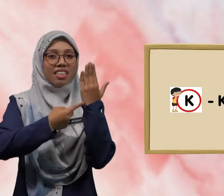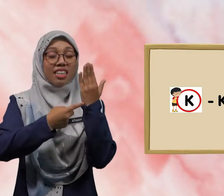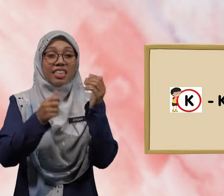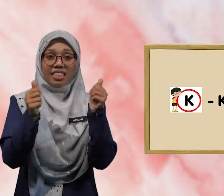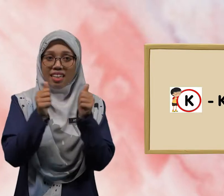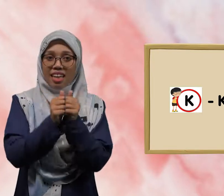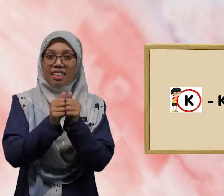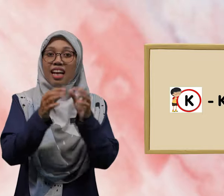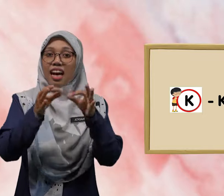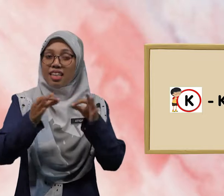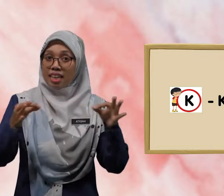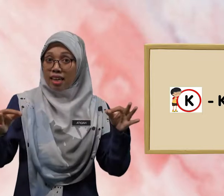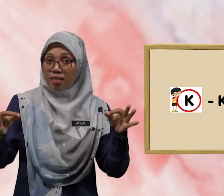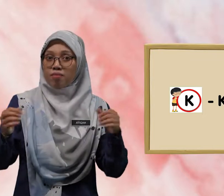dengan ayat